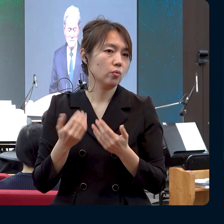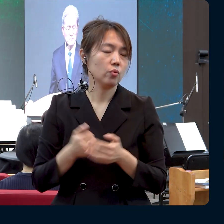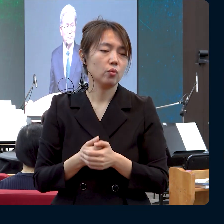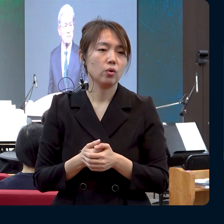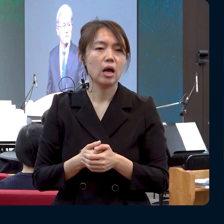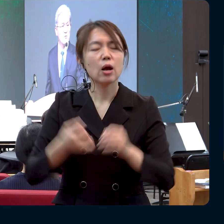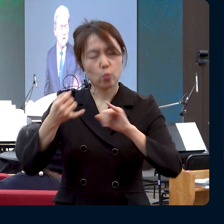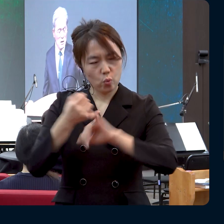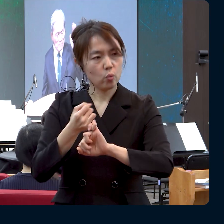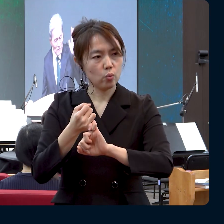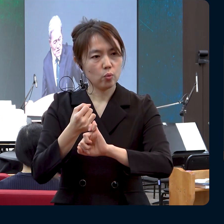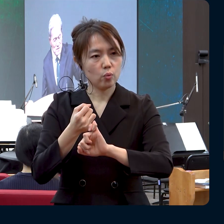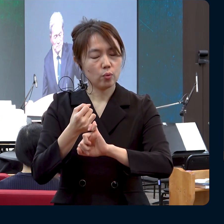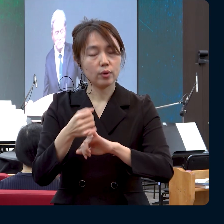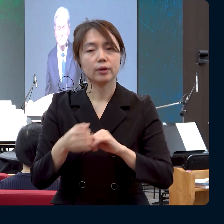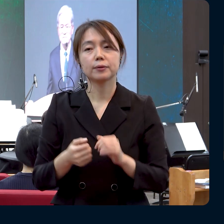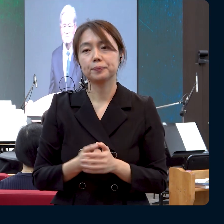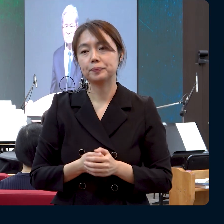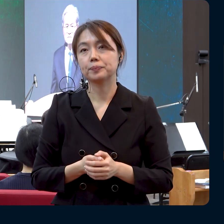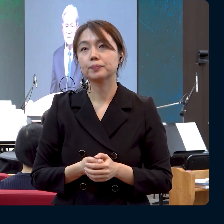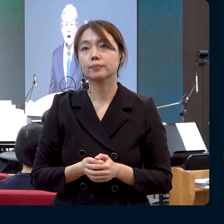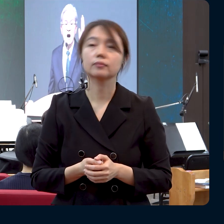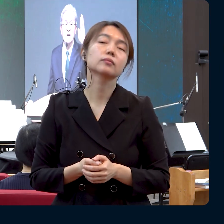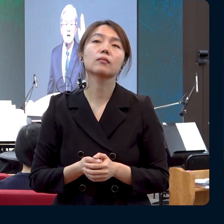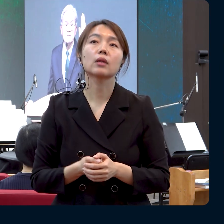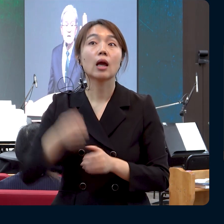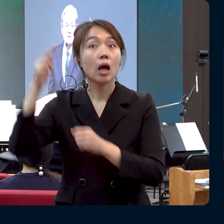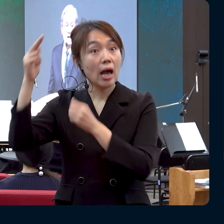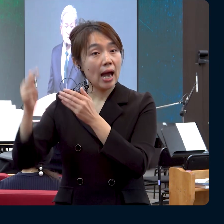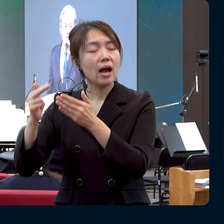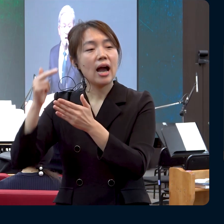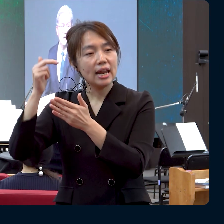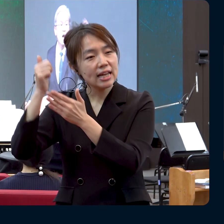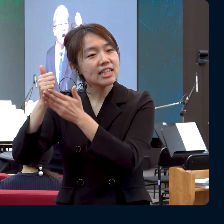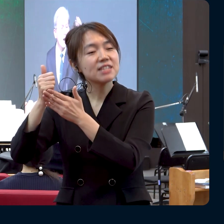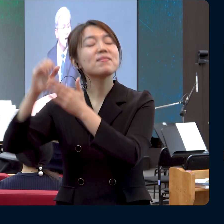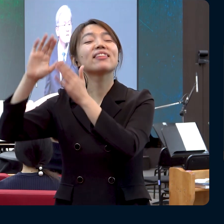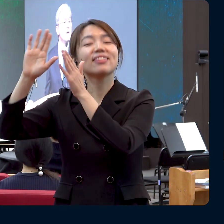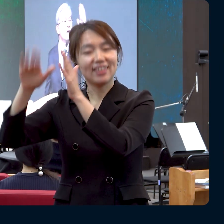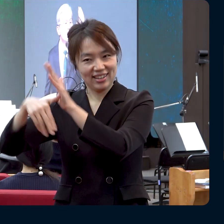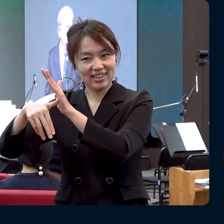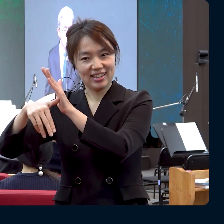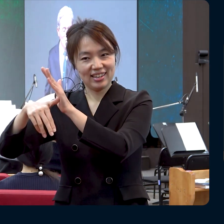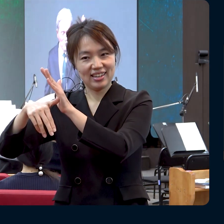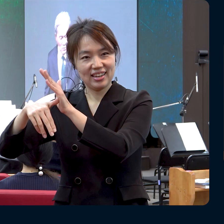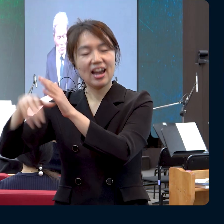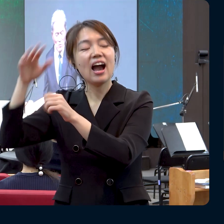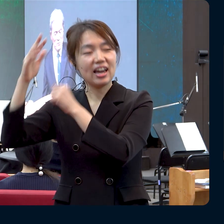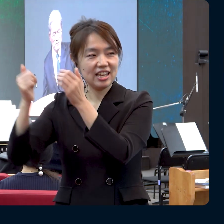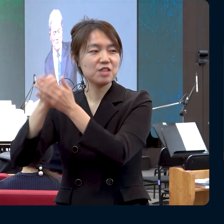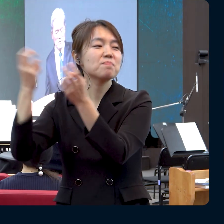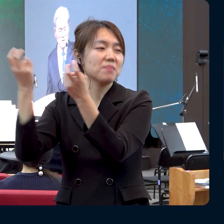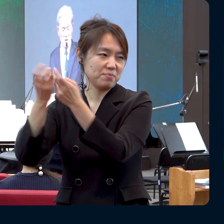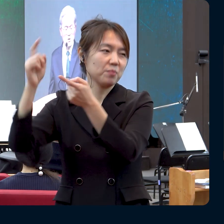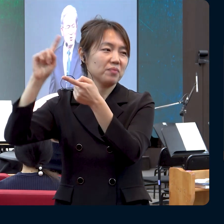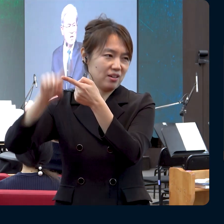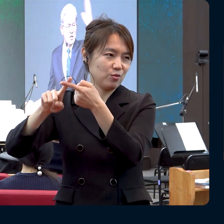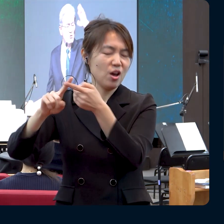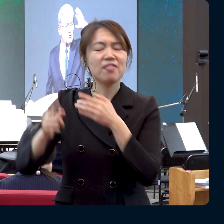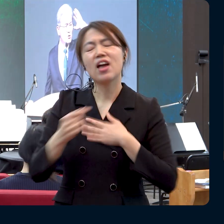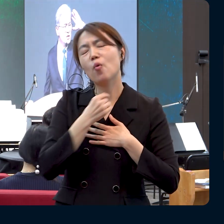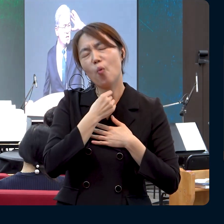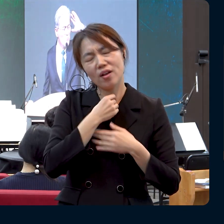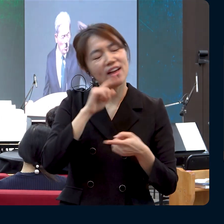응답하신다. 우리 하나님 반드시 하나님의 시간과 하나님의 방법대로